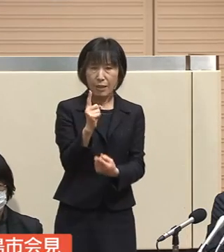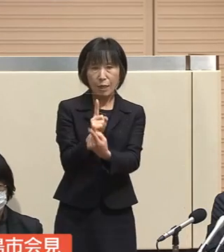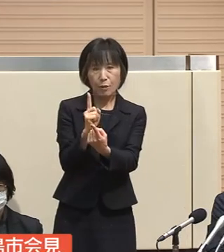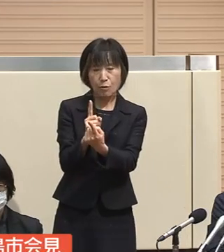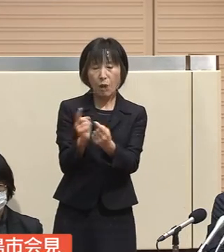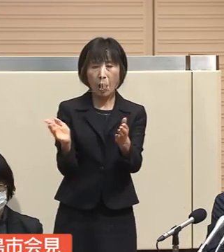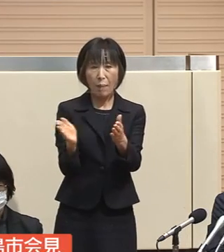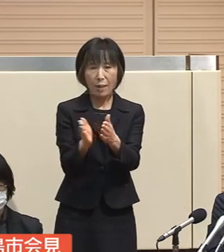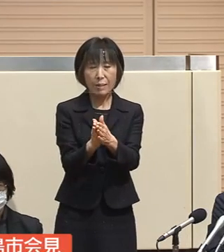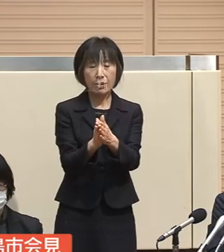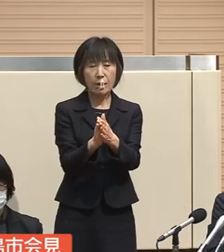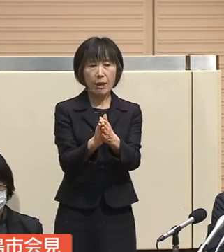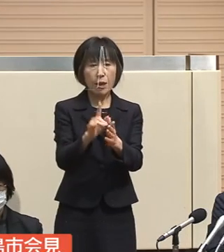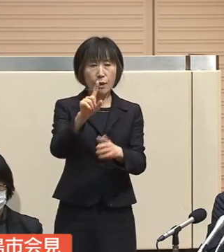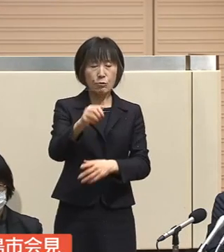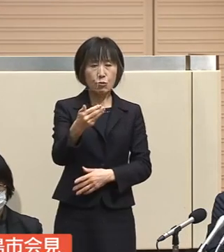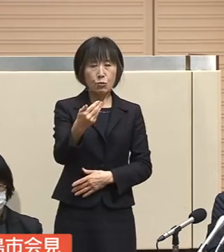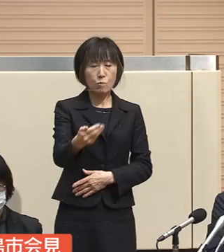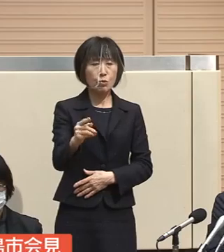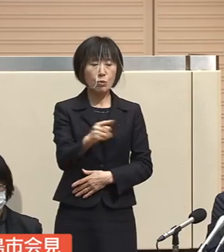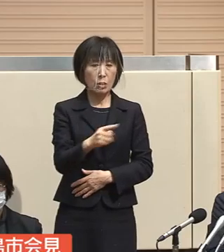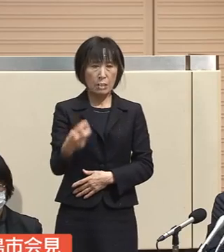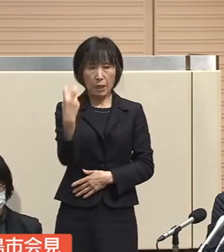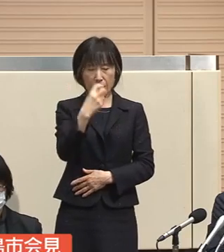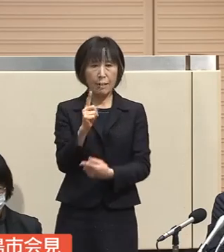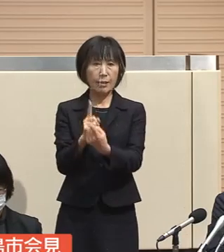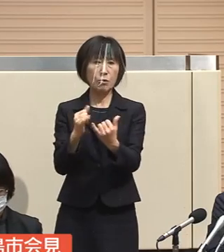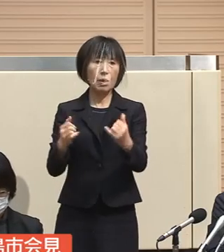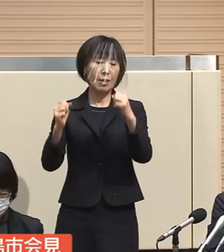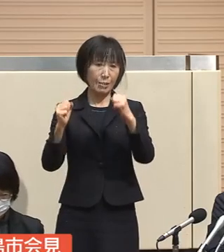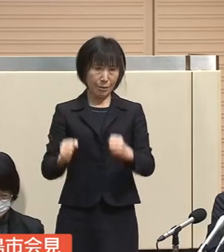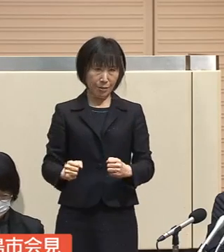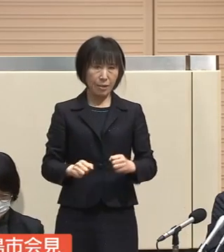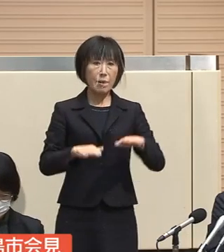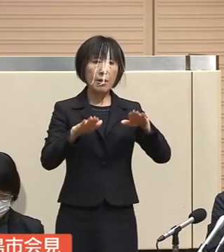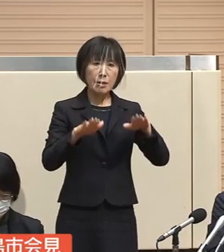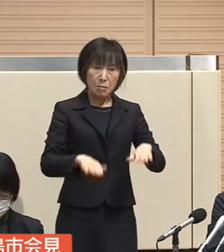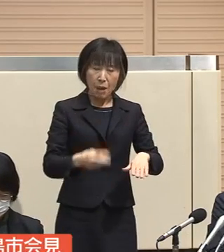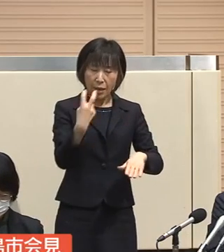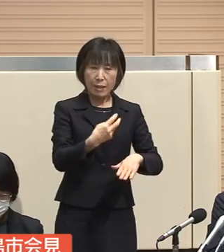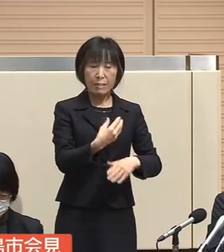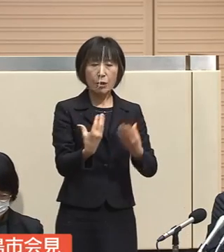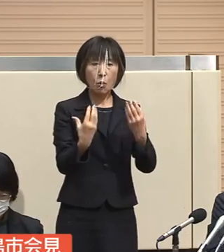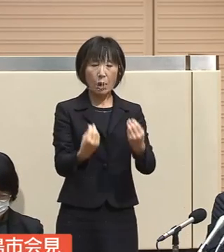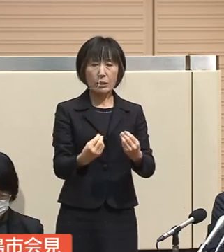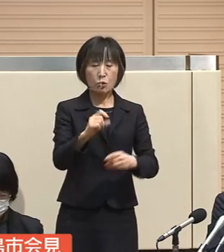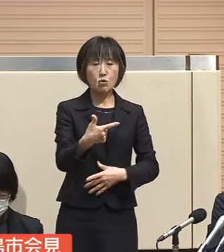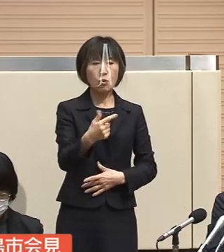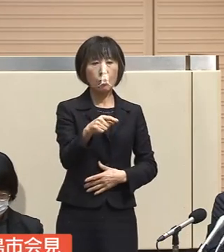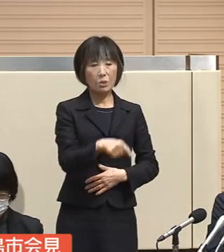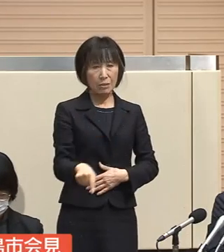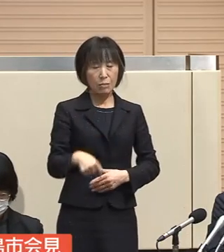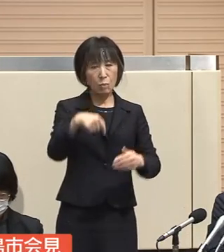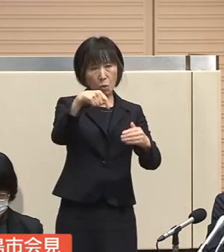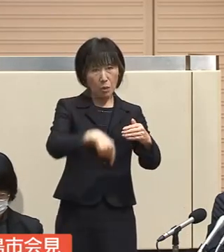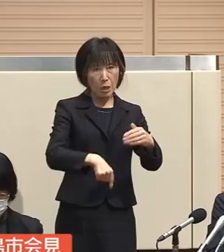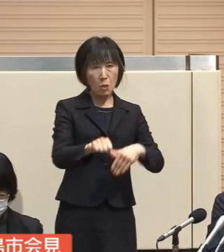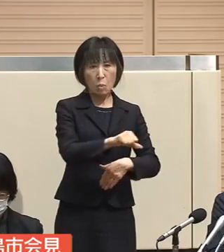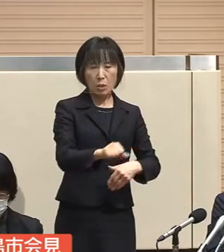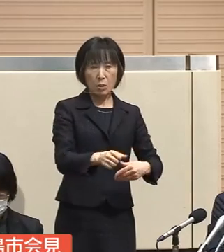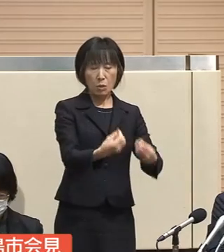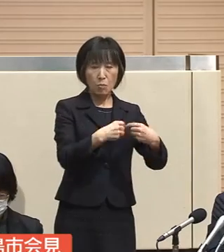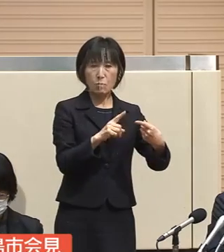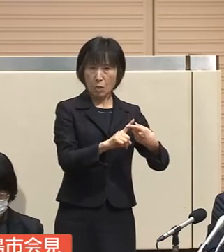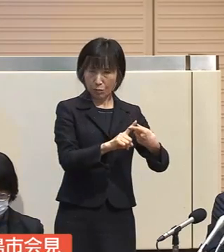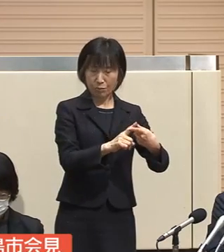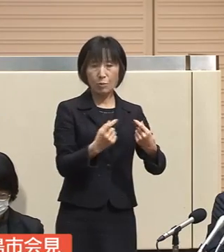人の検査対象がいらっしゃって、今現在出ているのが16人で、そのうち6人が陽性。 そうですね、もう少し正